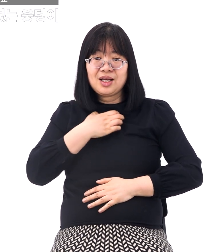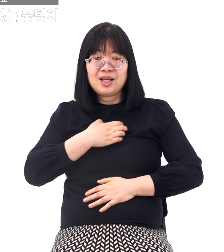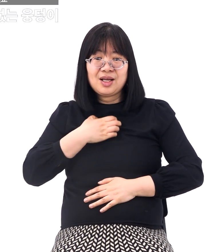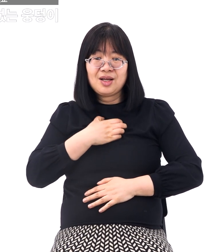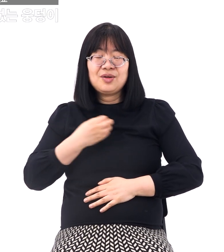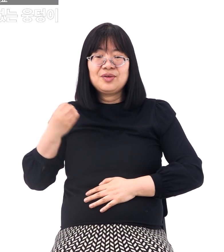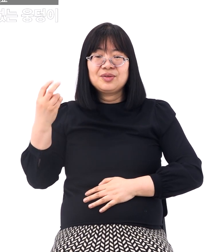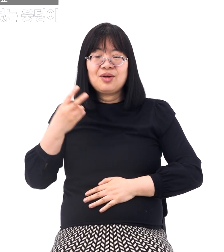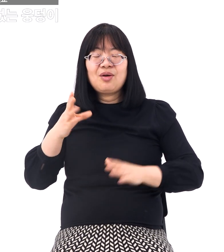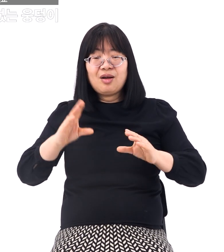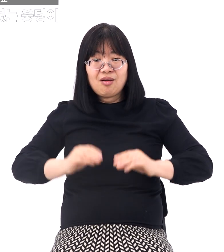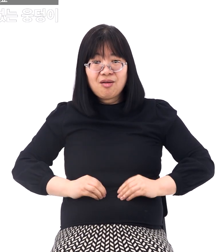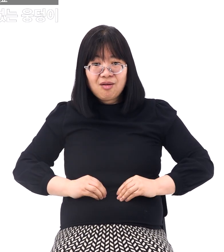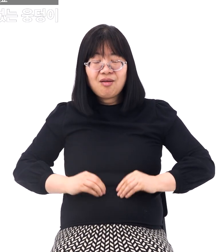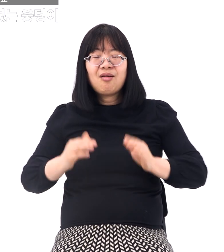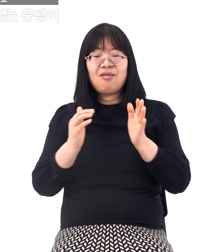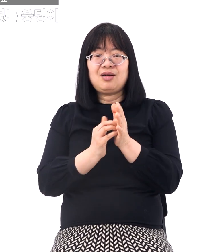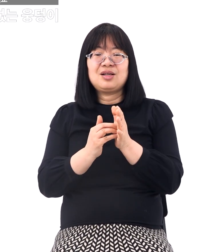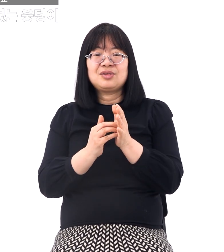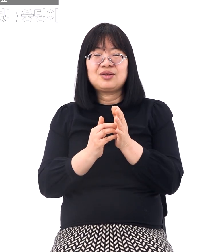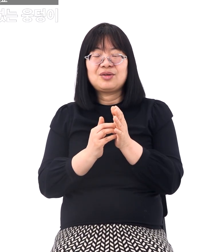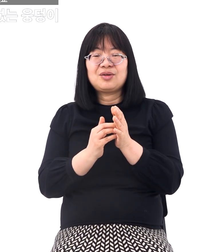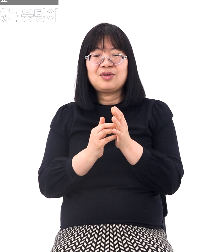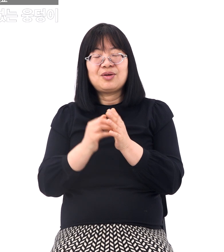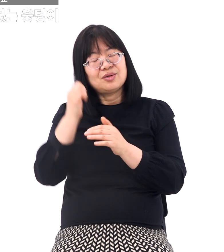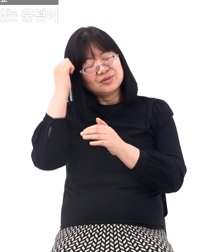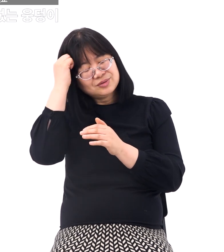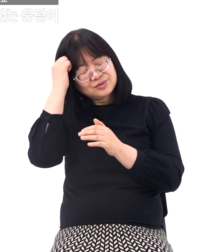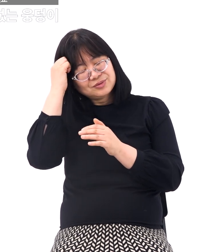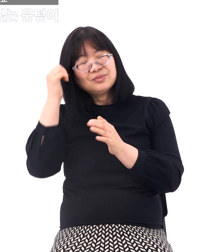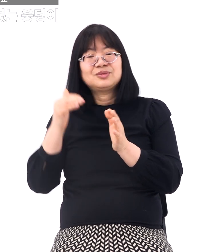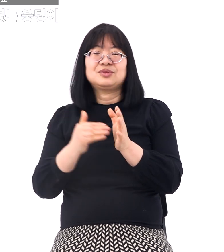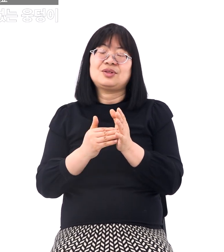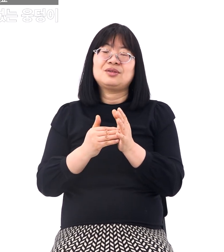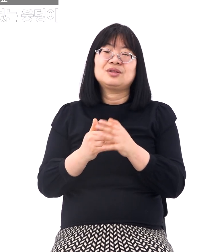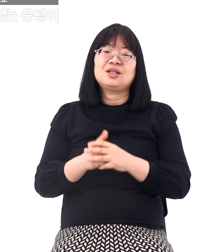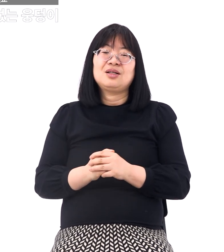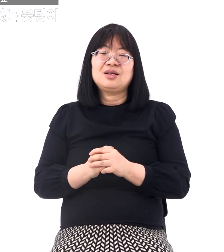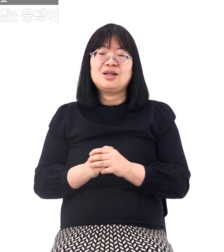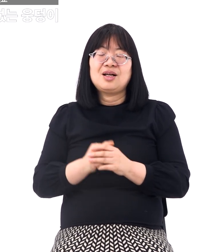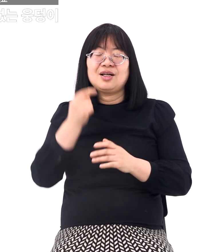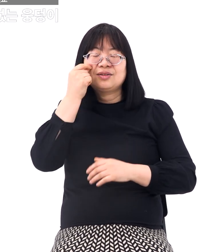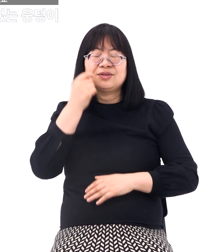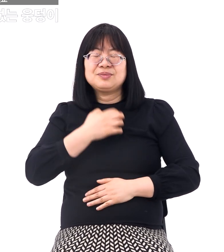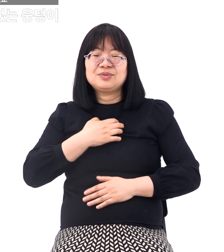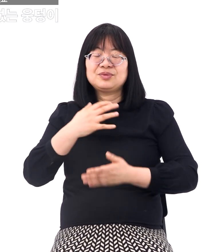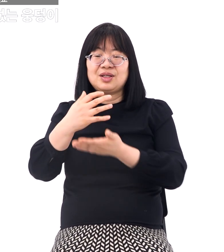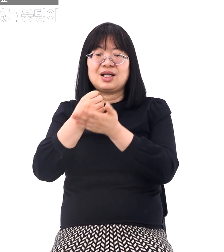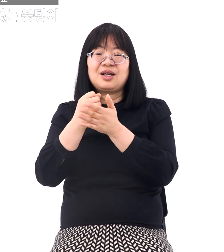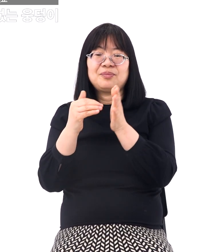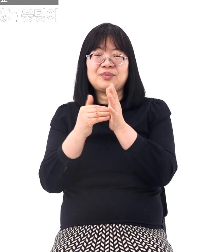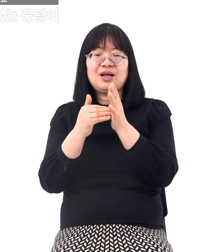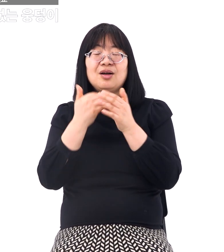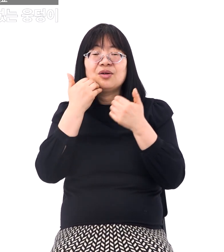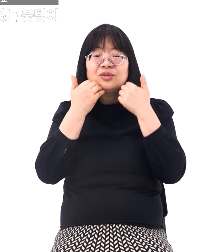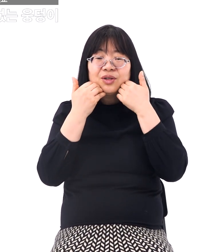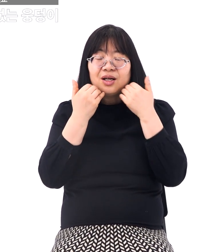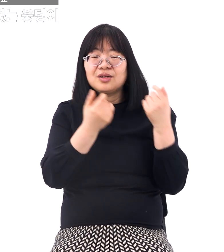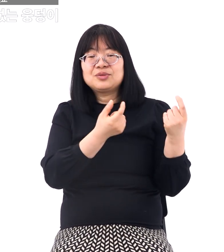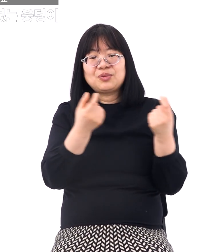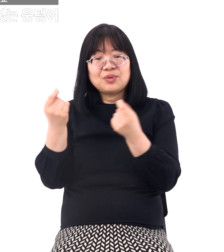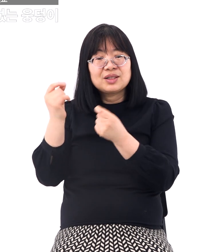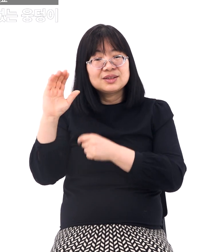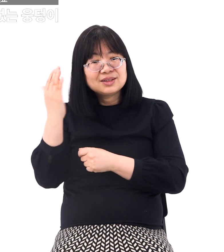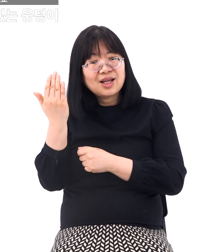괴로웠고 허기졌고 주무시기도 하셨고 슬픔도 가지셨고, 누구와 똑같이